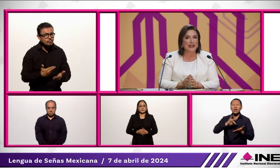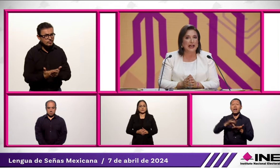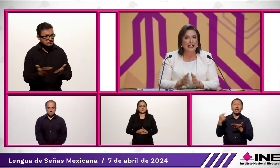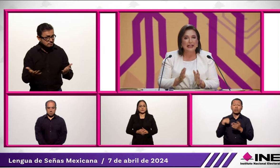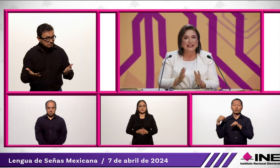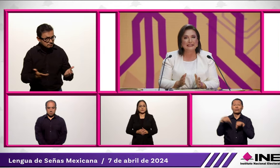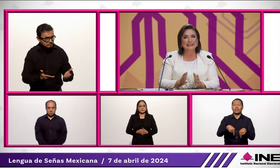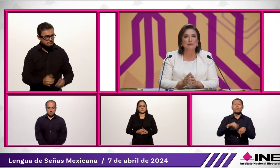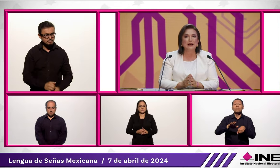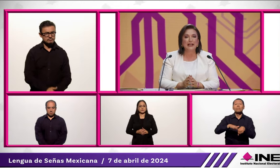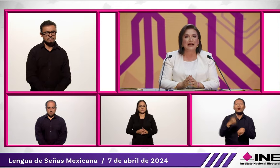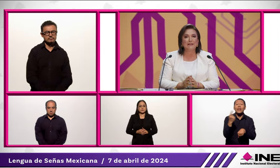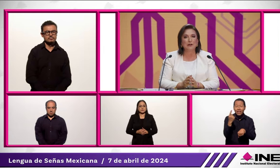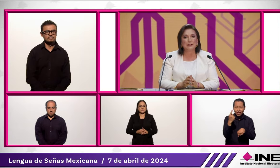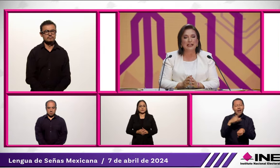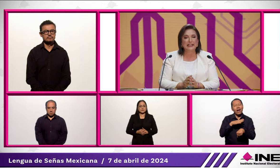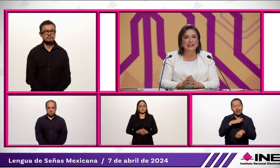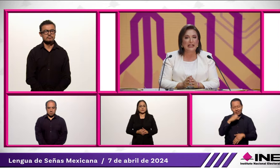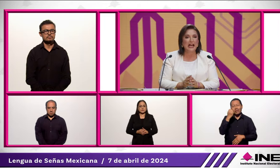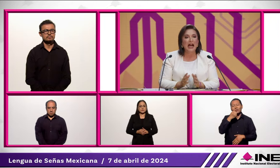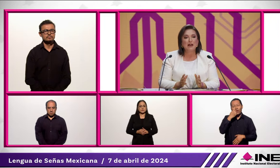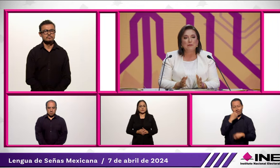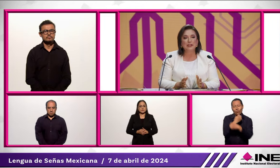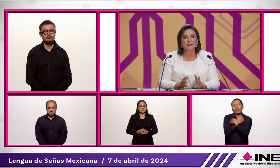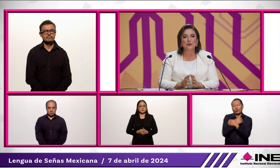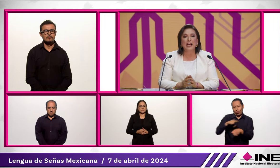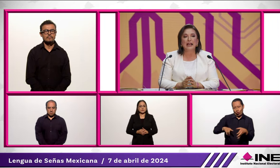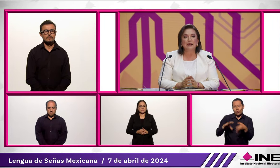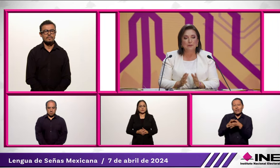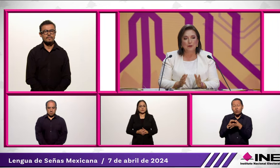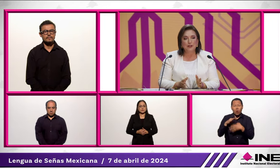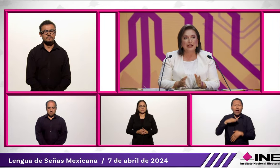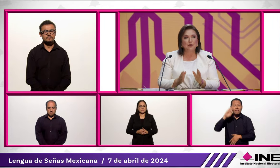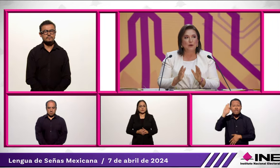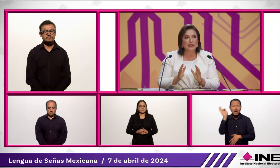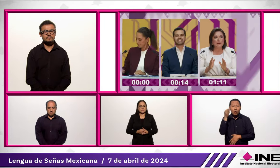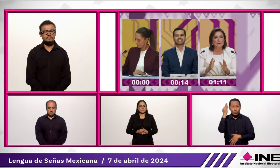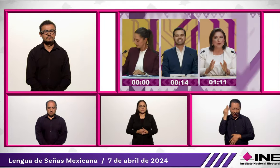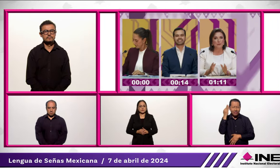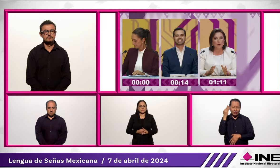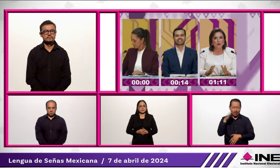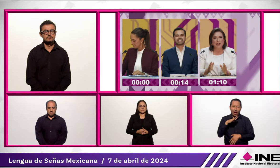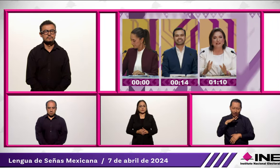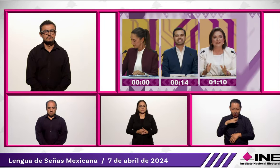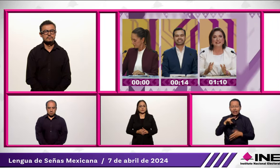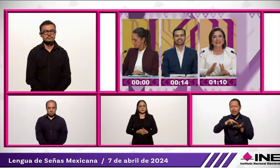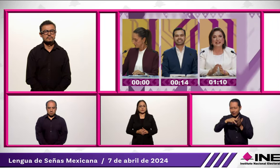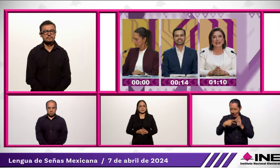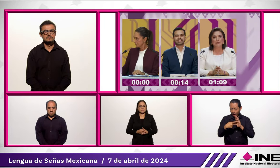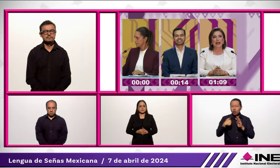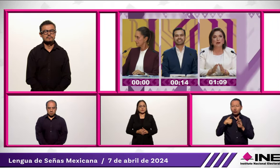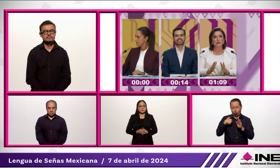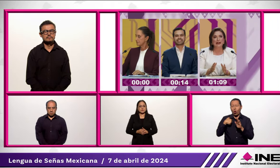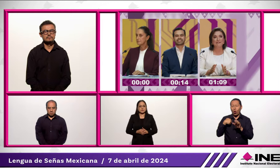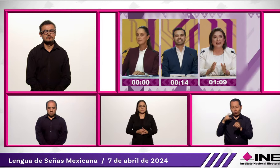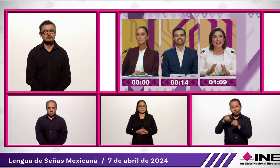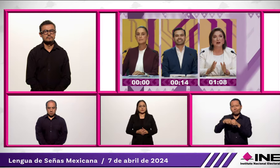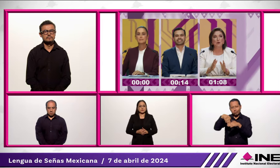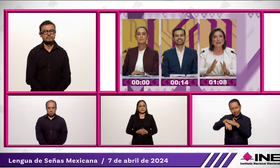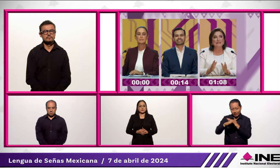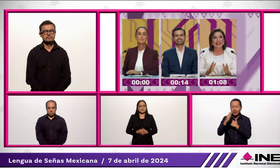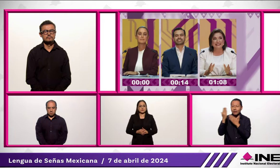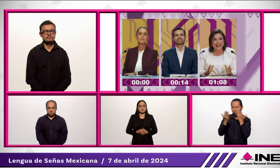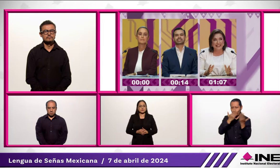educación pública. Gracias a una beca en la Facultad de Ingeniería pude estudiar. Por lo tanto, propongo, a diferencia de Claudia, una